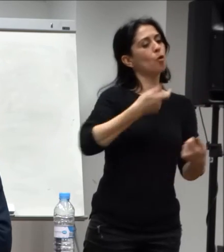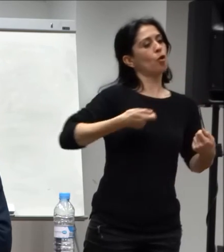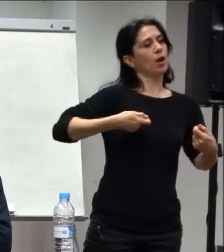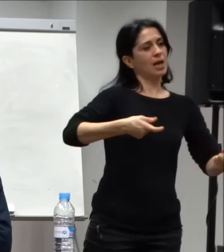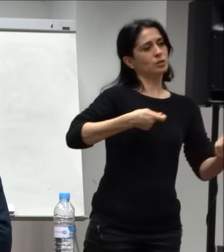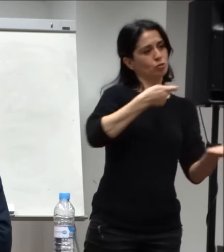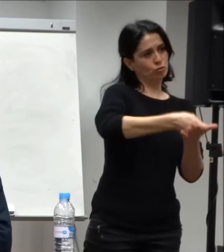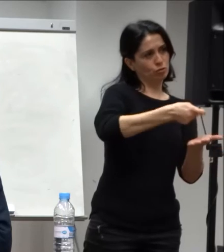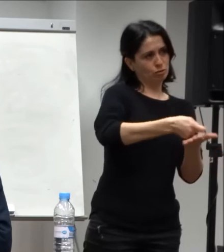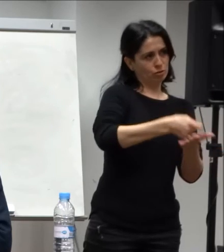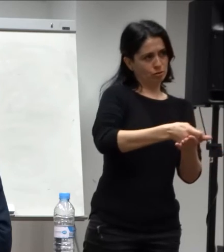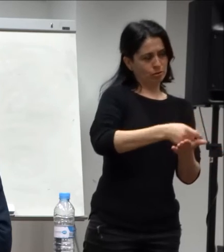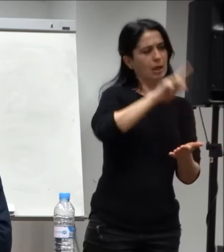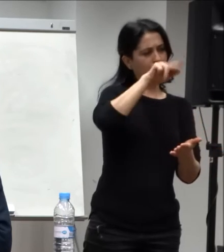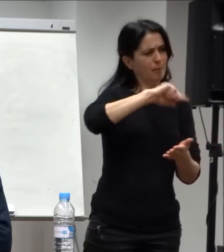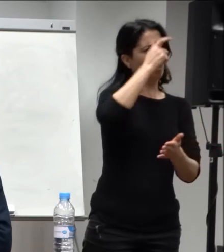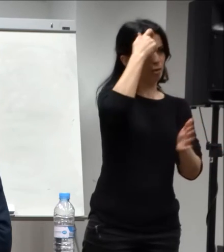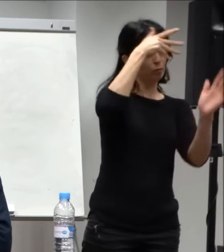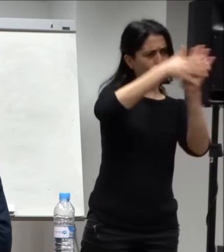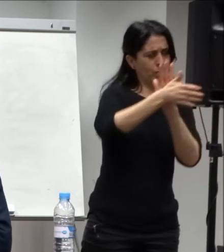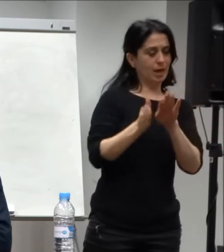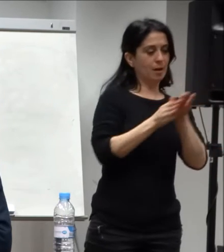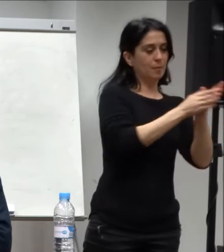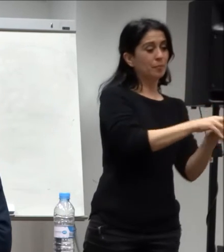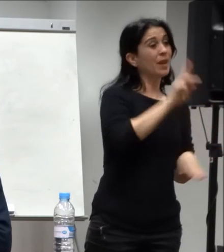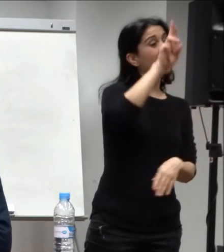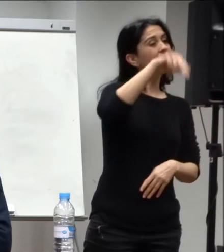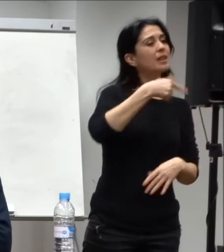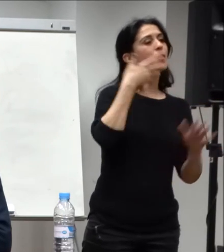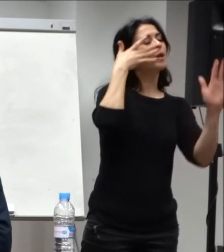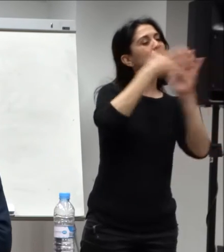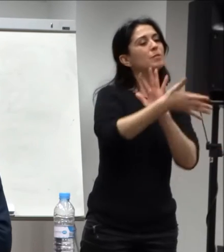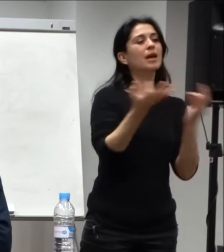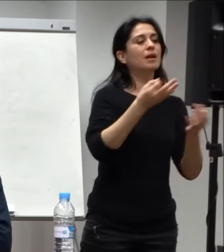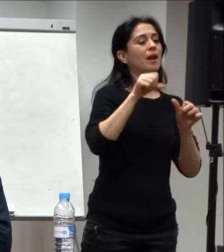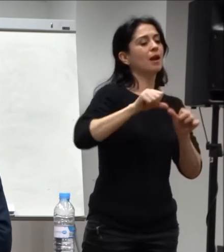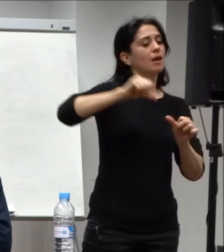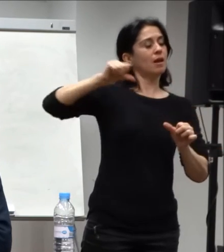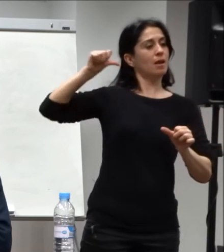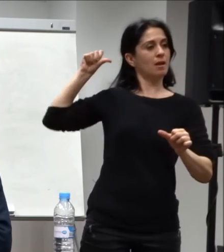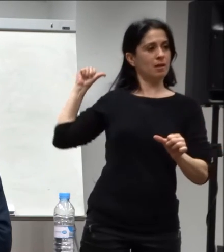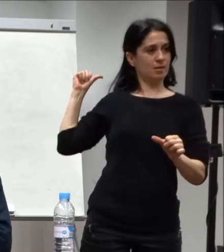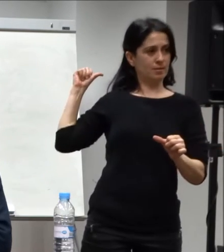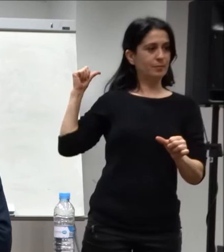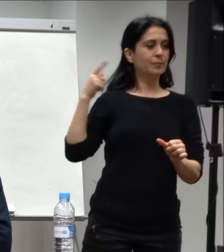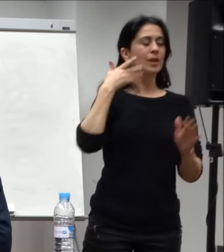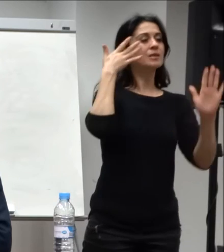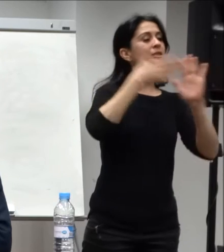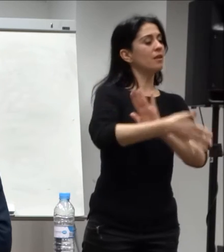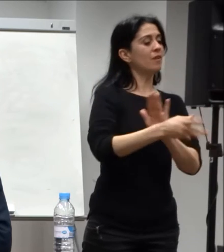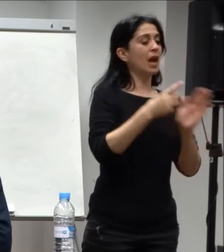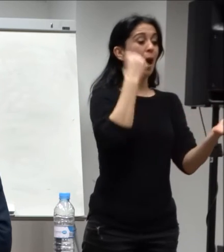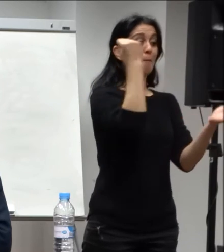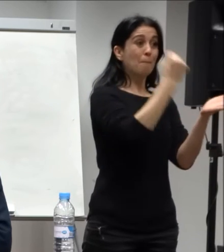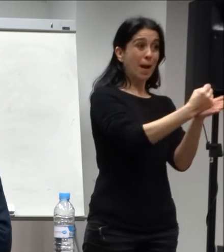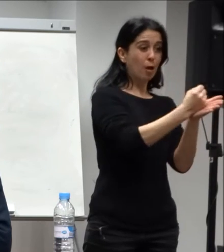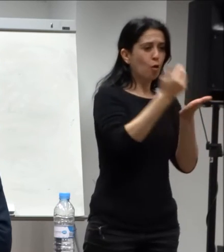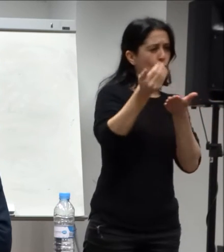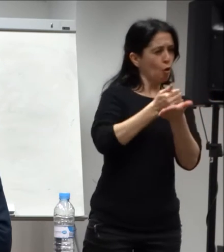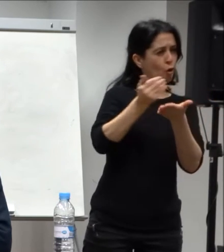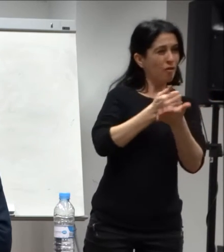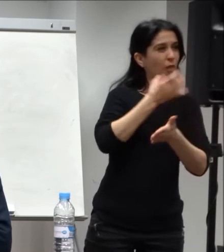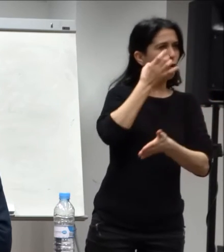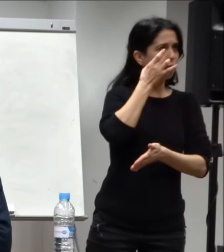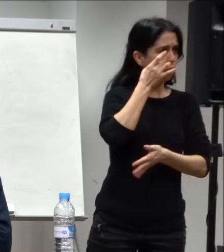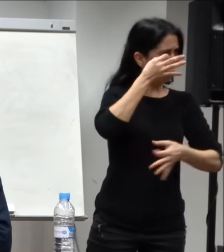concepto. Hablaremos también de la retroactividad, es decir, qué cantidades que los bancos han cobrado indebidamente se